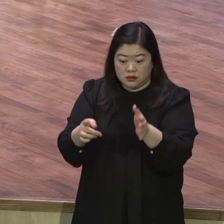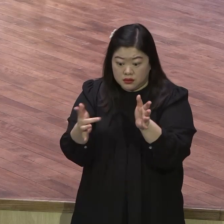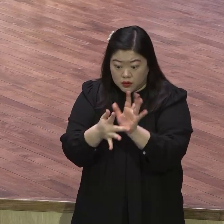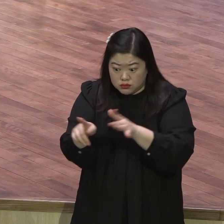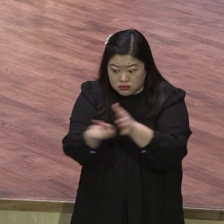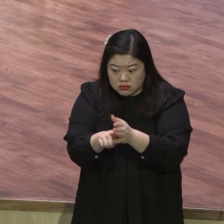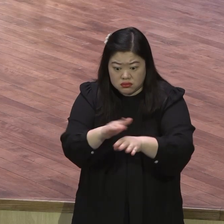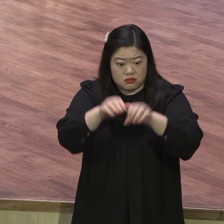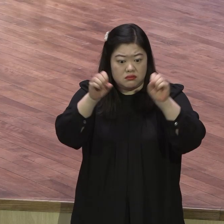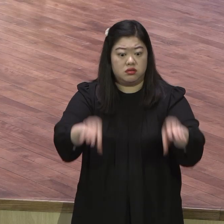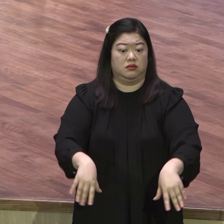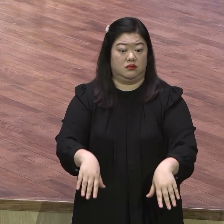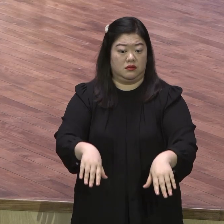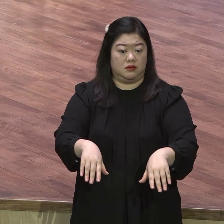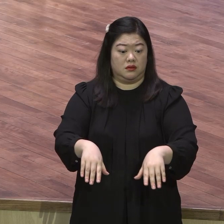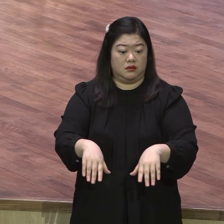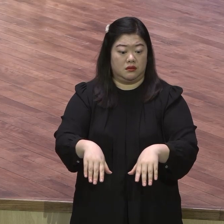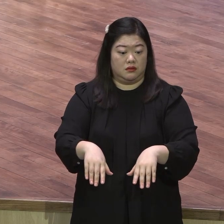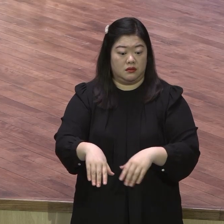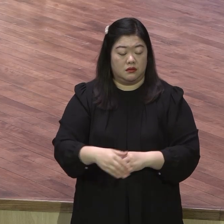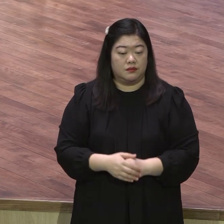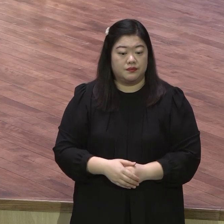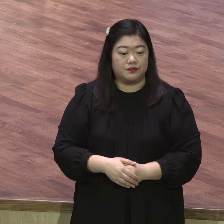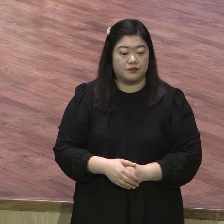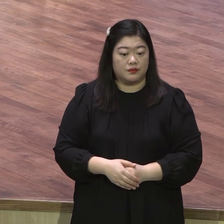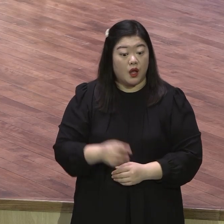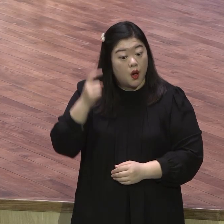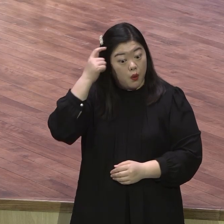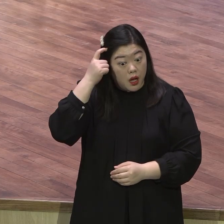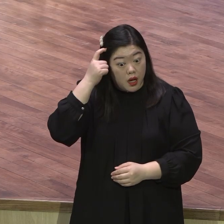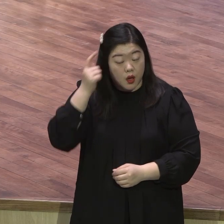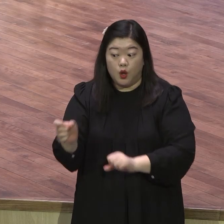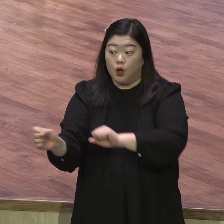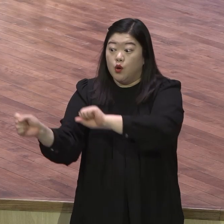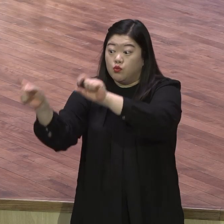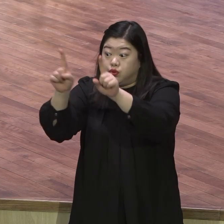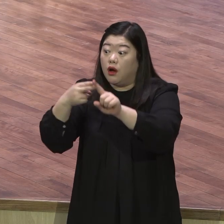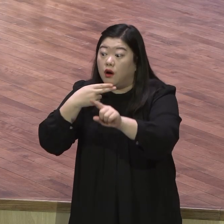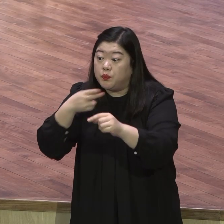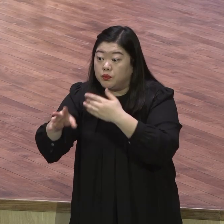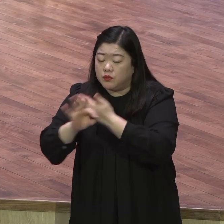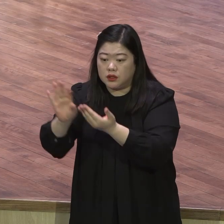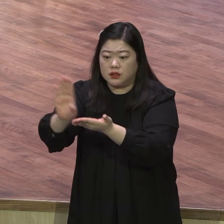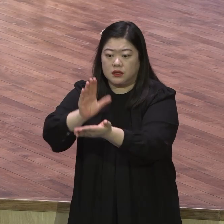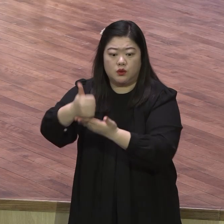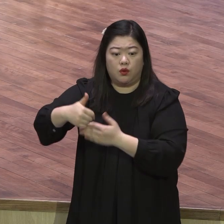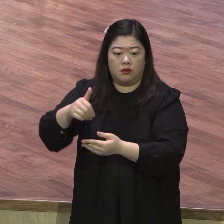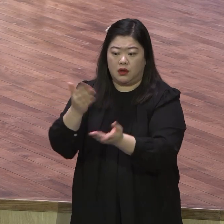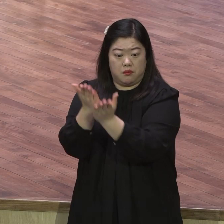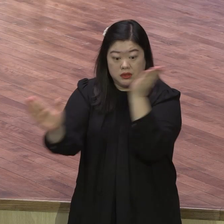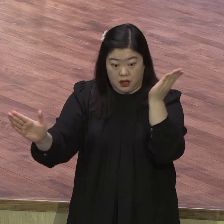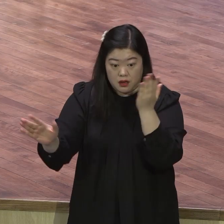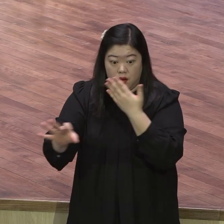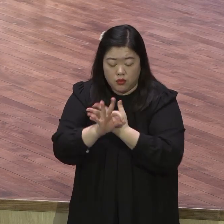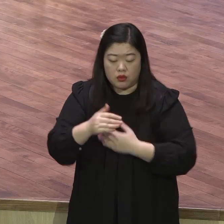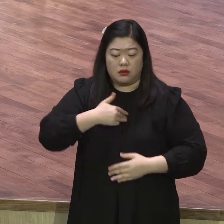왜냐? 여전히 우리는 장세기 3장의 저주 가운데서 살면서